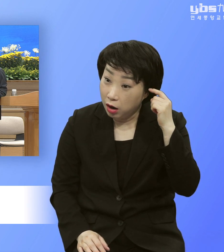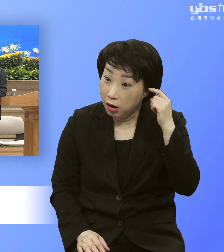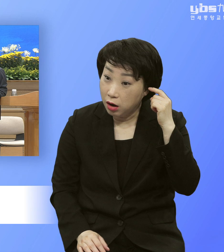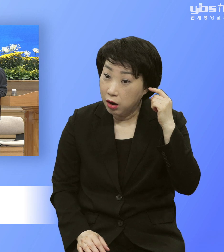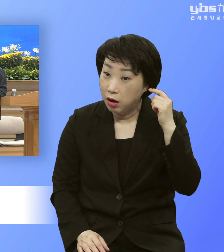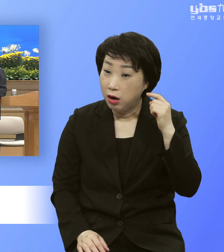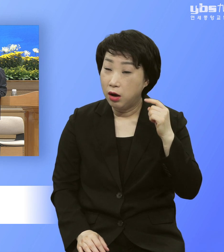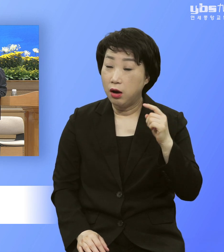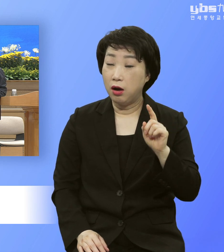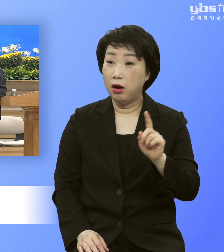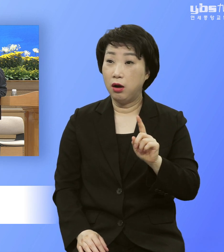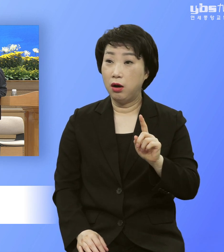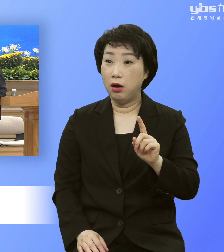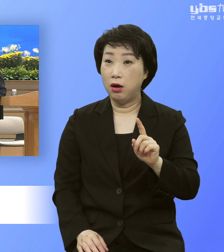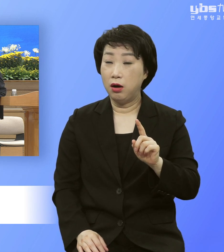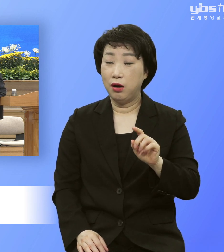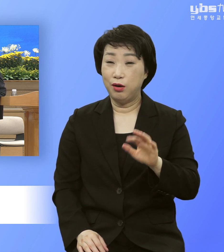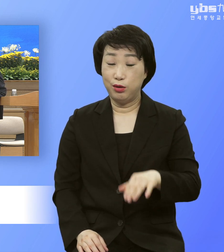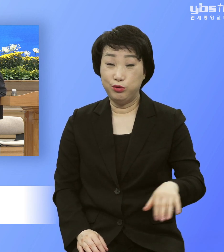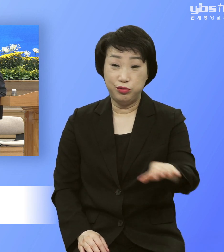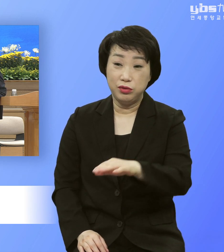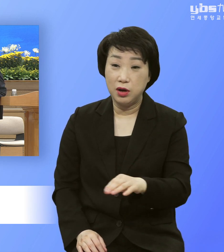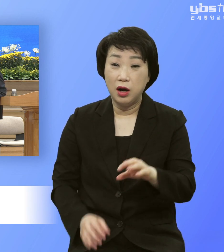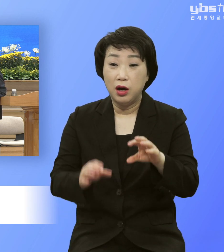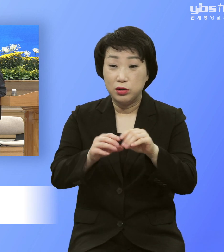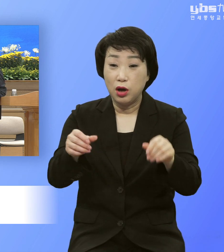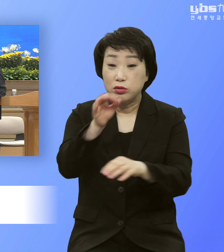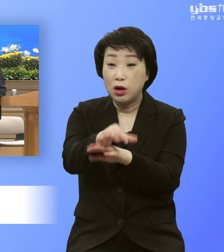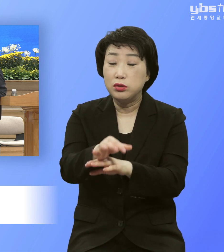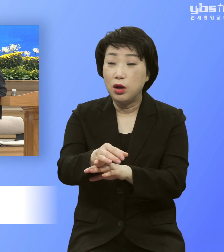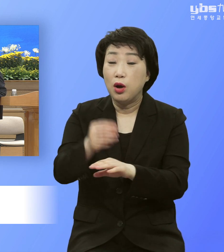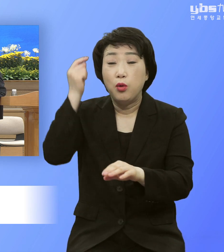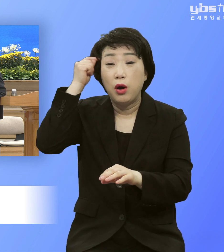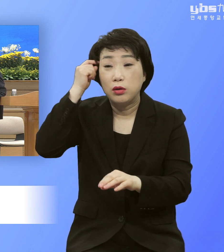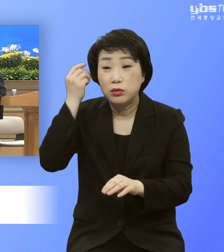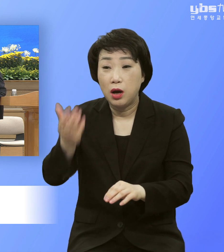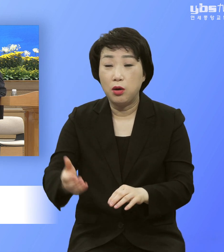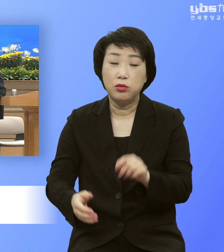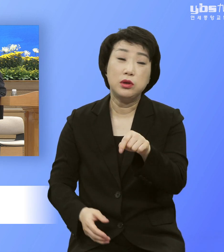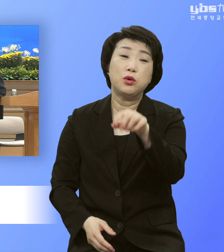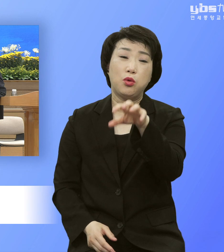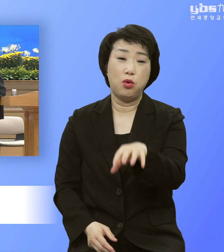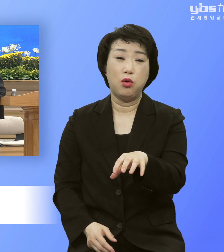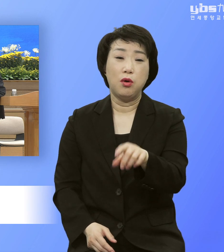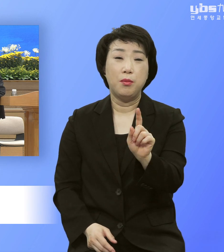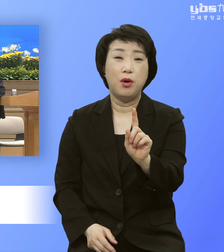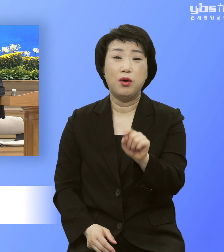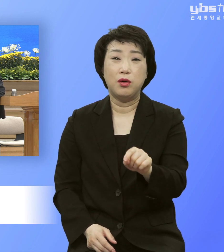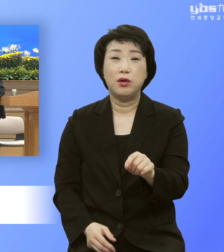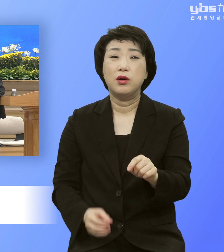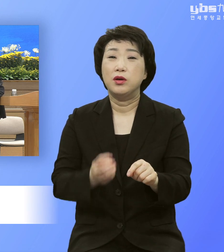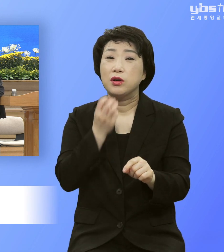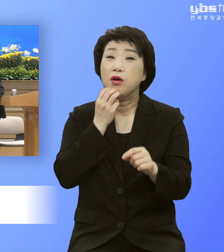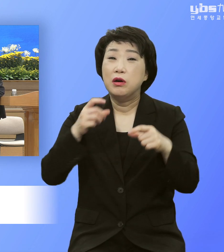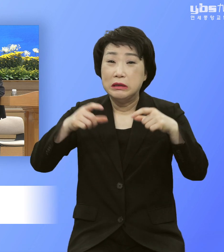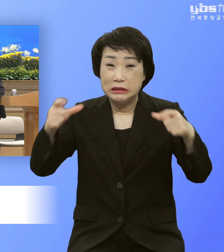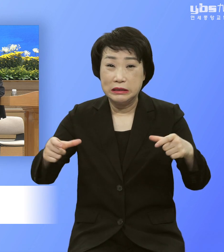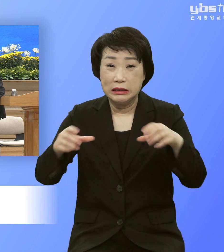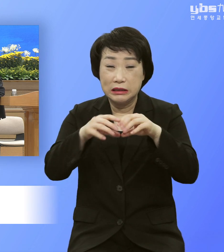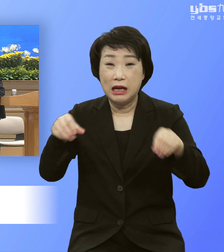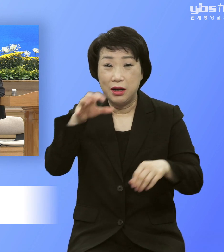묻힌대요. 그래서 우리가 살 때는 안 근데 왜 그랬냐고 물었더니 이것만 아니라 수도용지까지